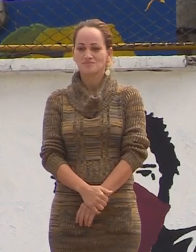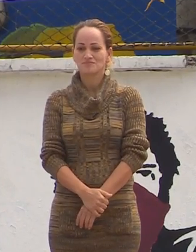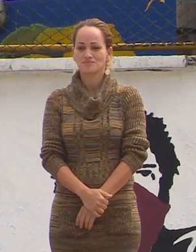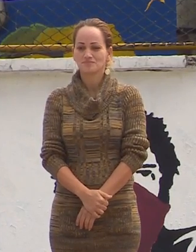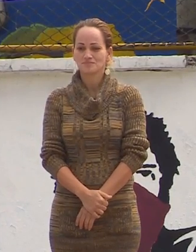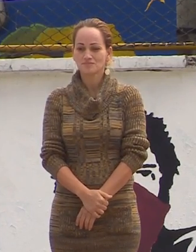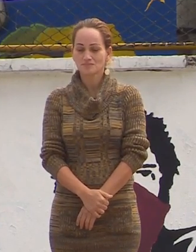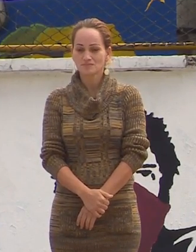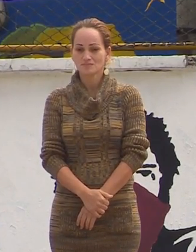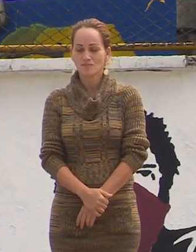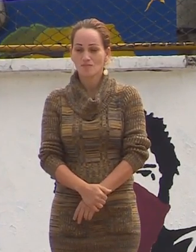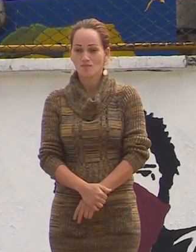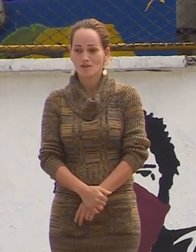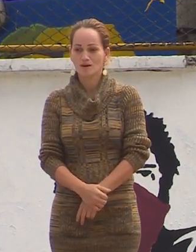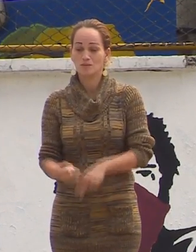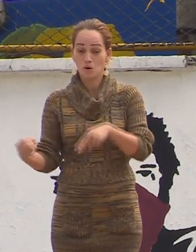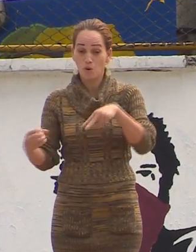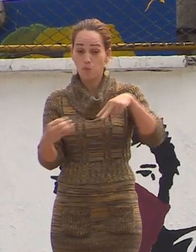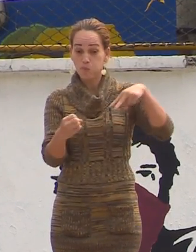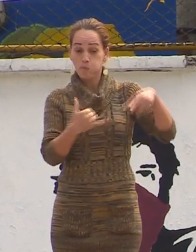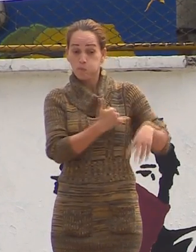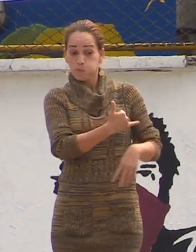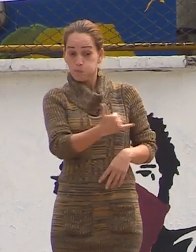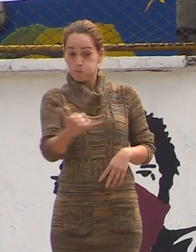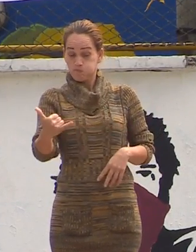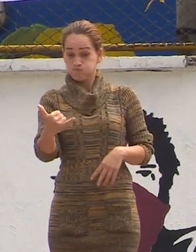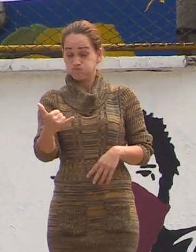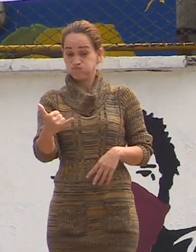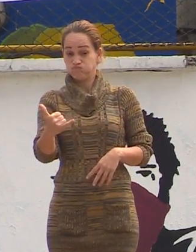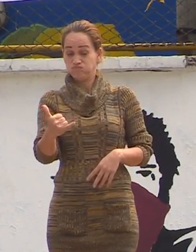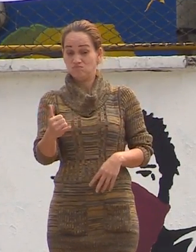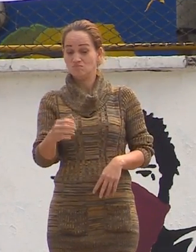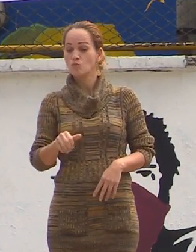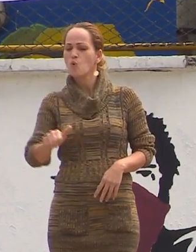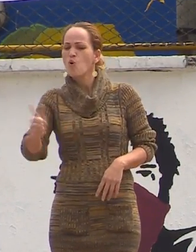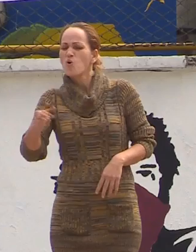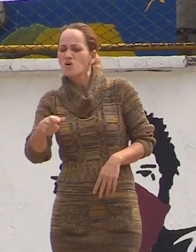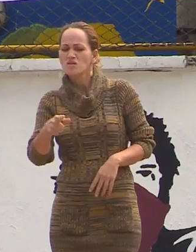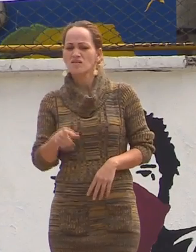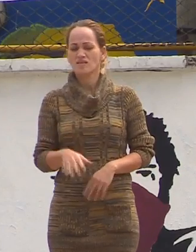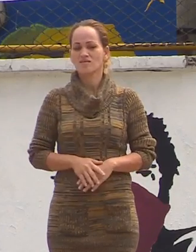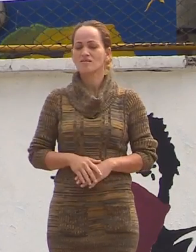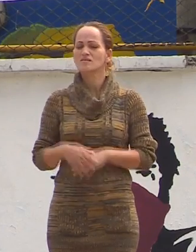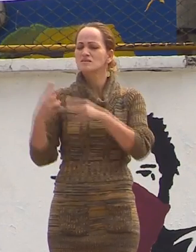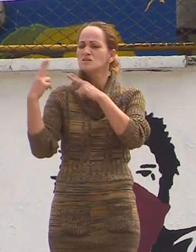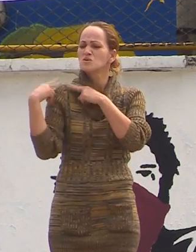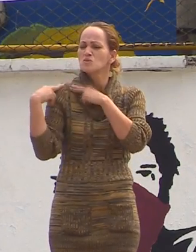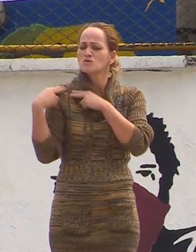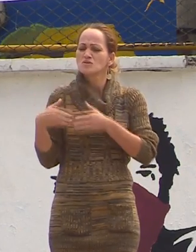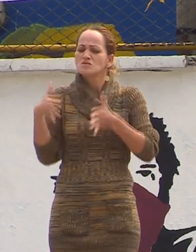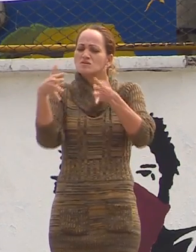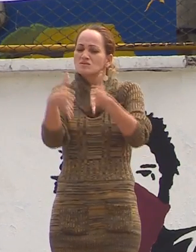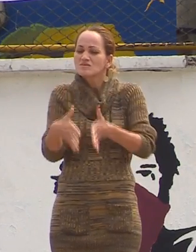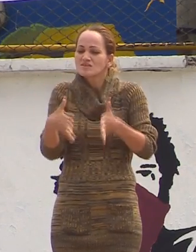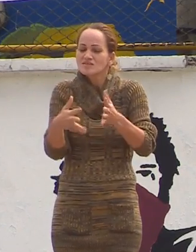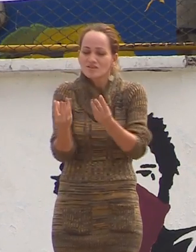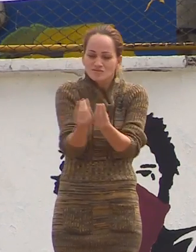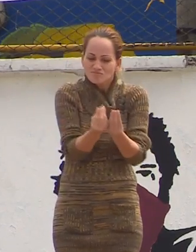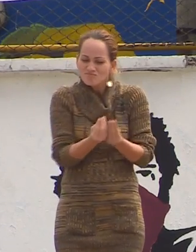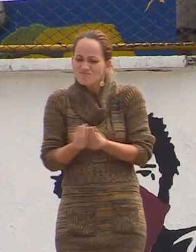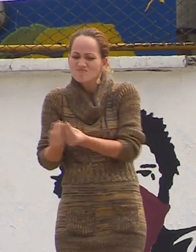En esa educación que es del otro, la tarea de quien enseña a vivir y convivir